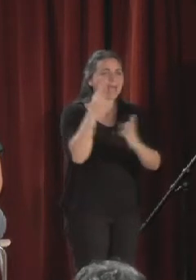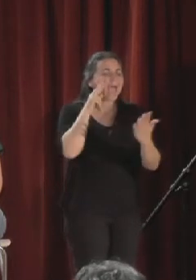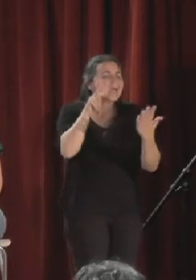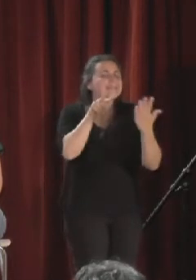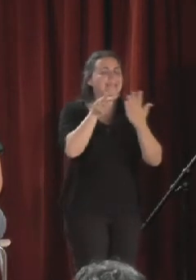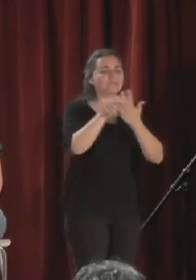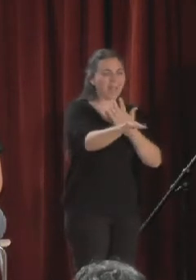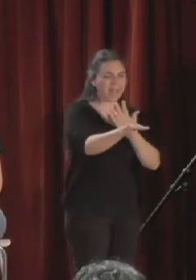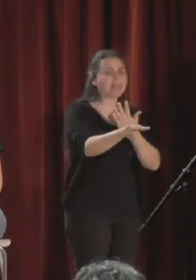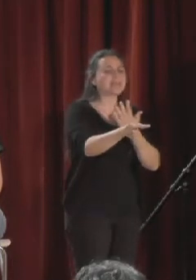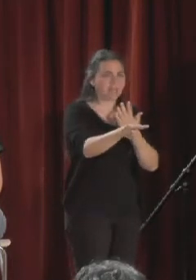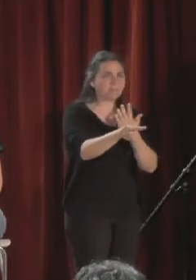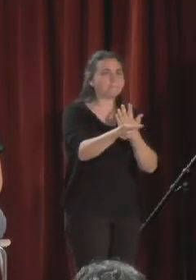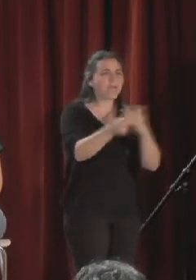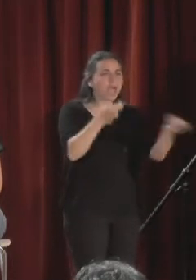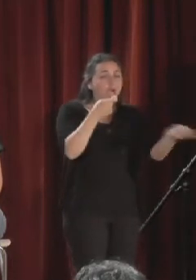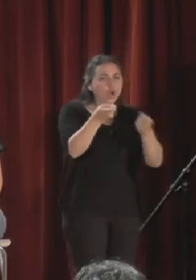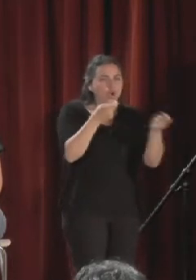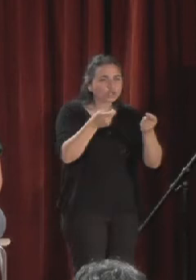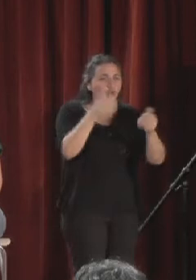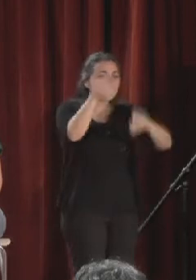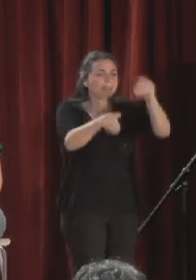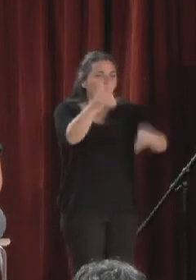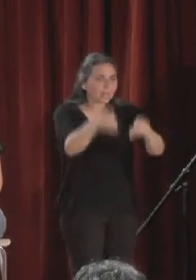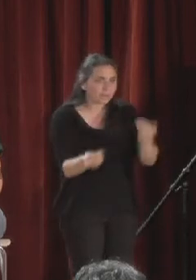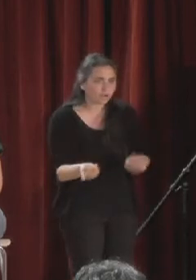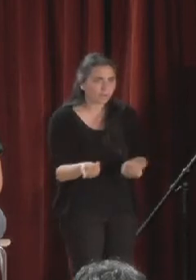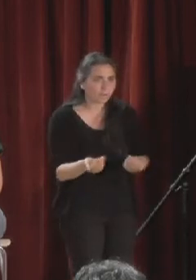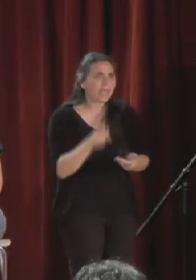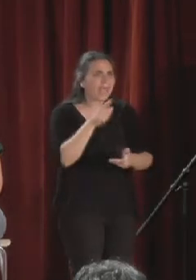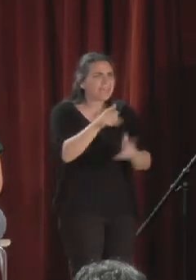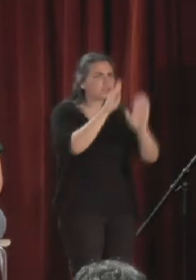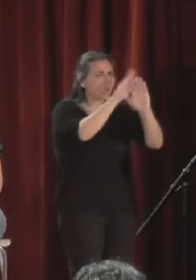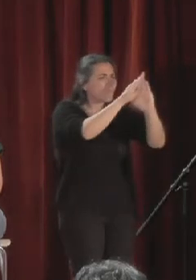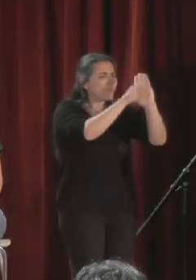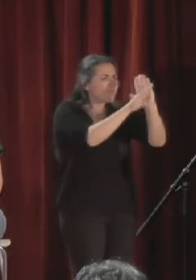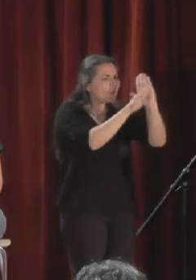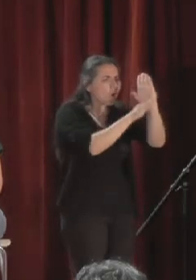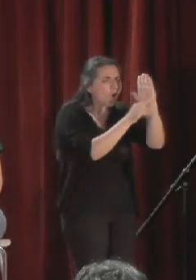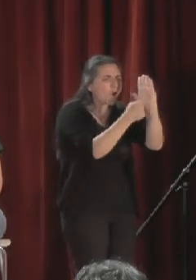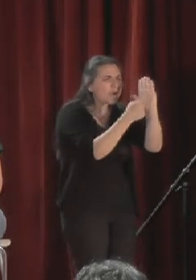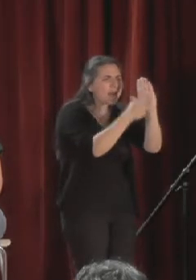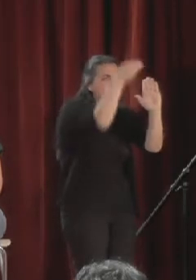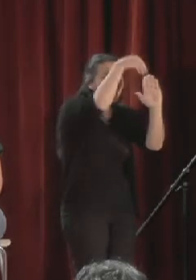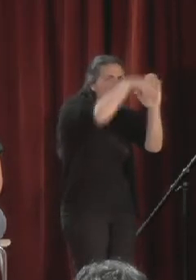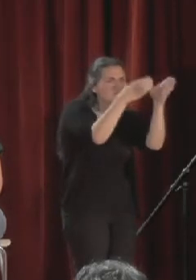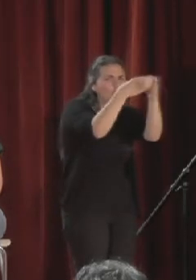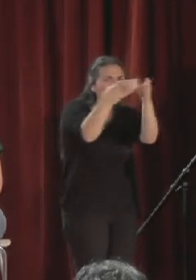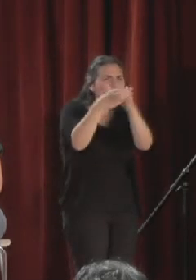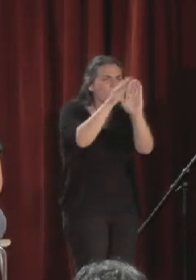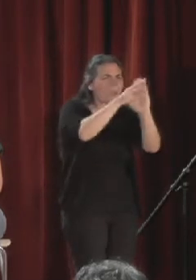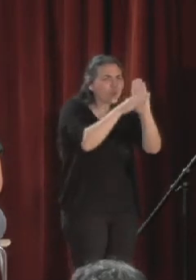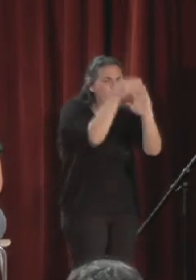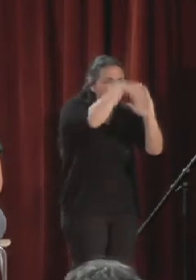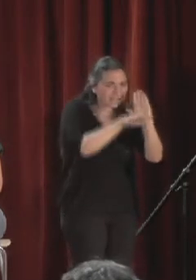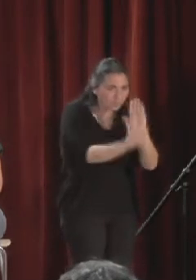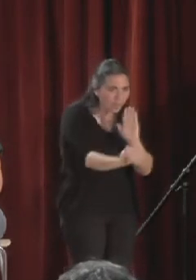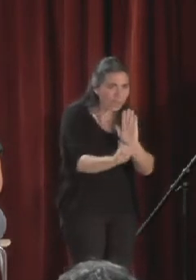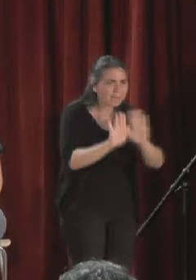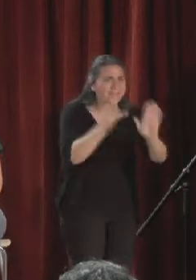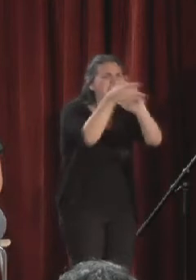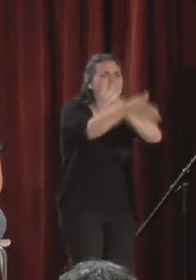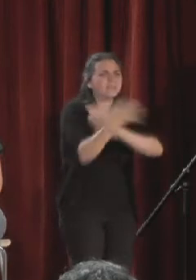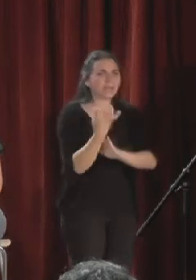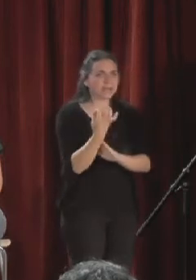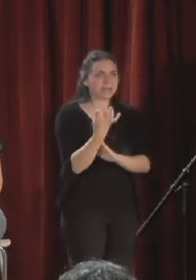e control democrático. Son palabras moi bonitas que virá en todos os programas de todos os partidos que concorren a estes comicios. Pero o que quere dicir é